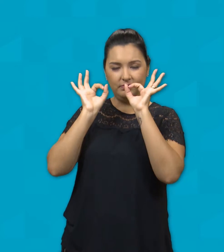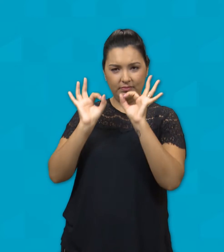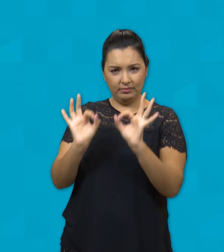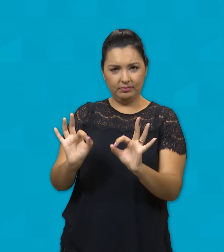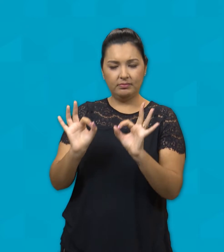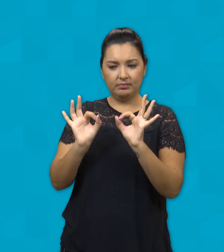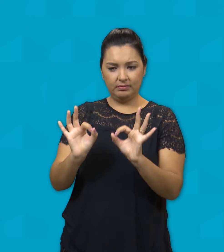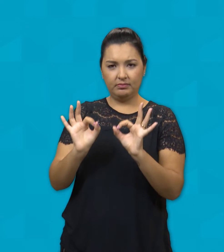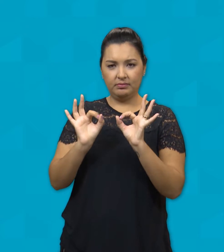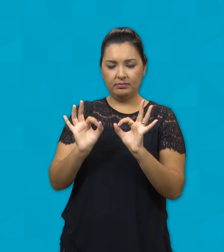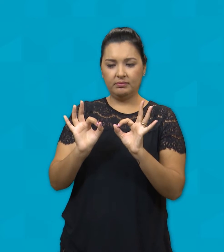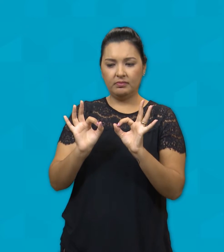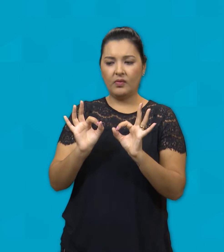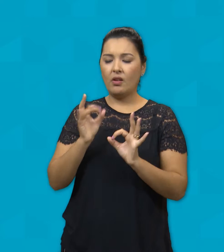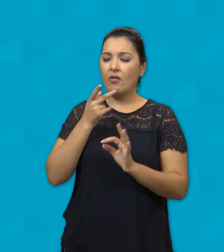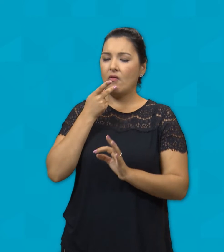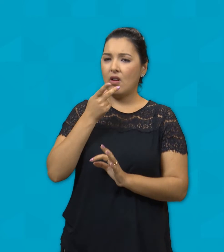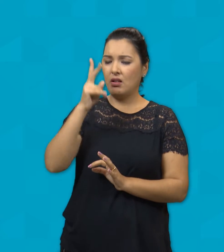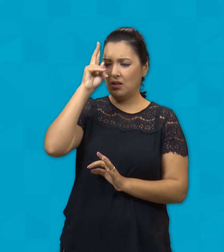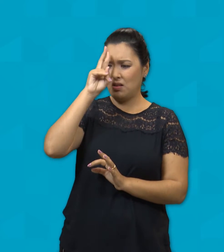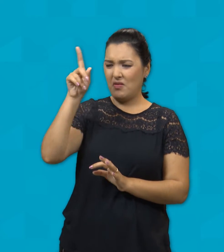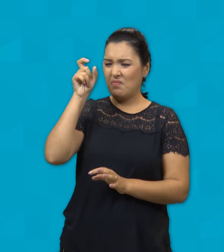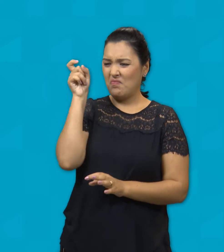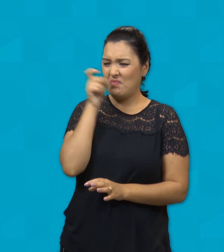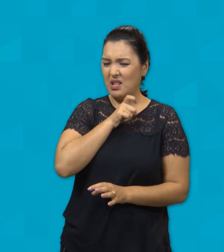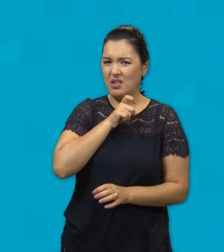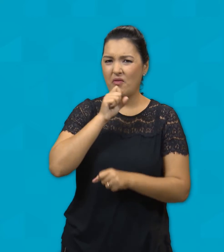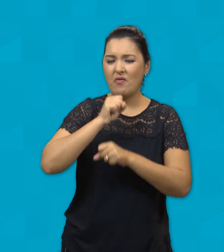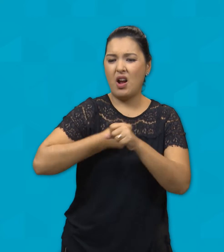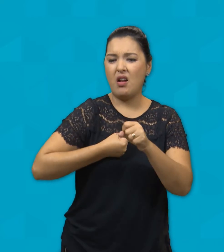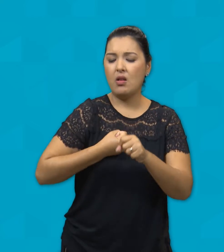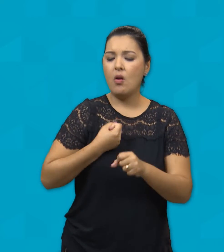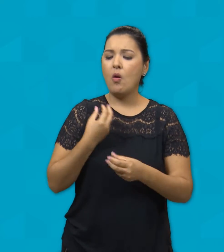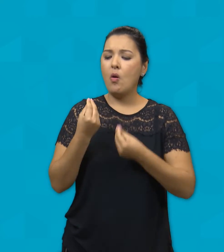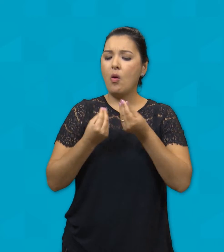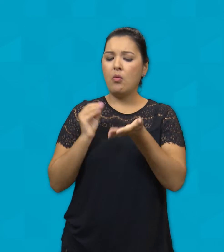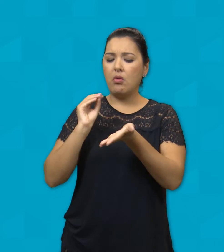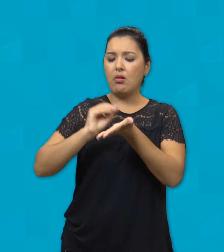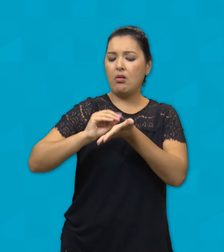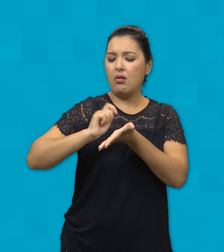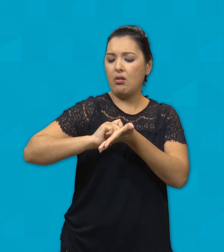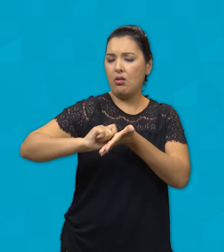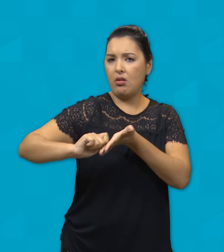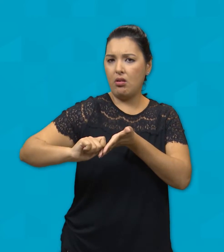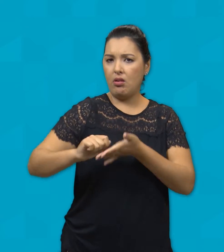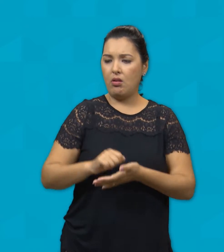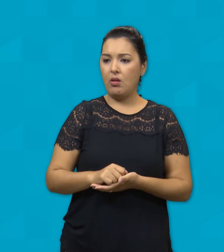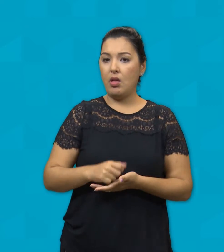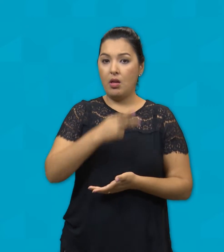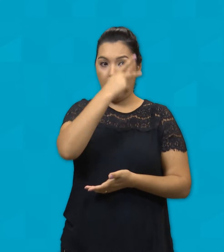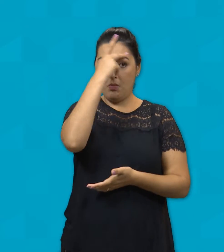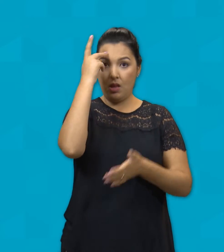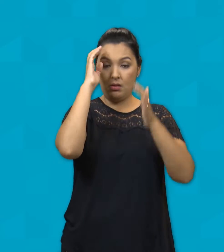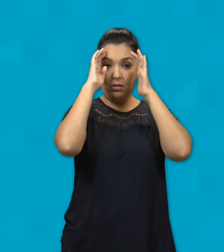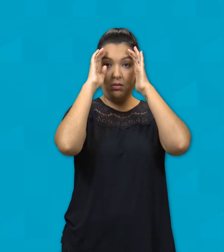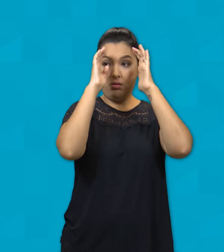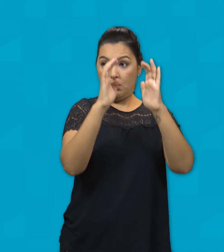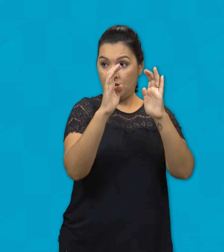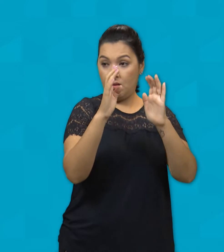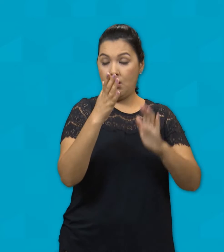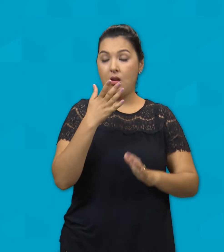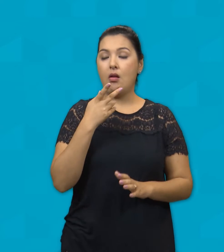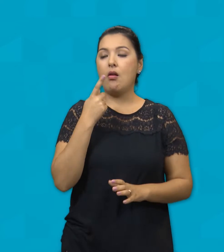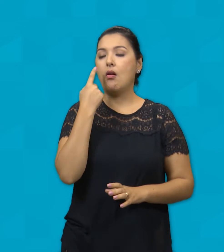a vosso respeito. Hipócritas, como está escrito, este povo me honra com os